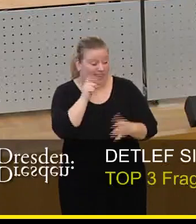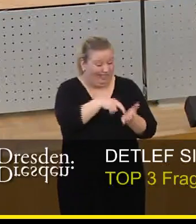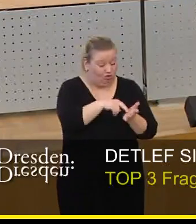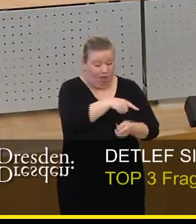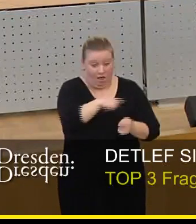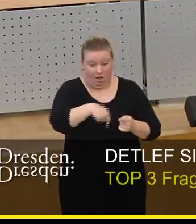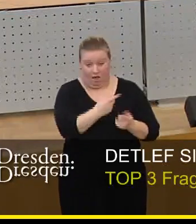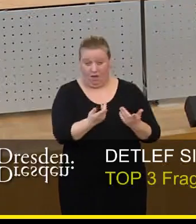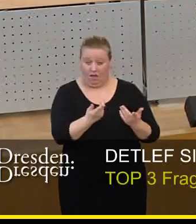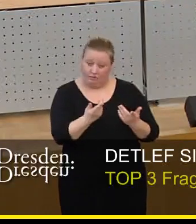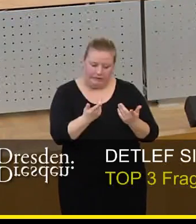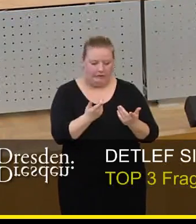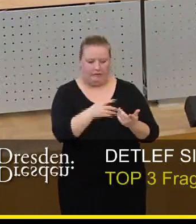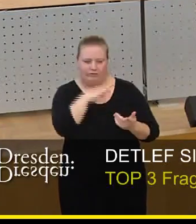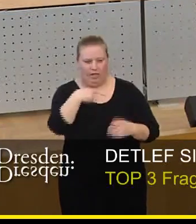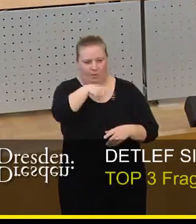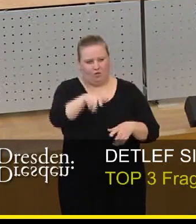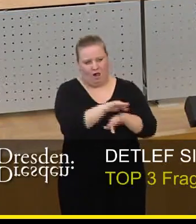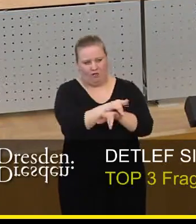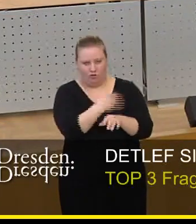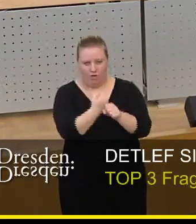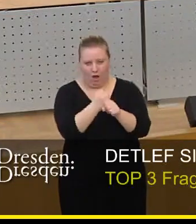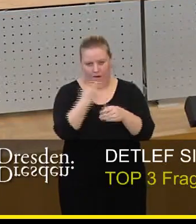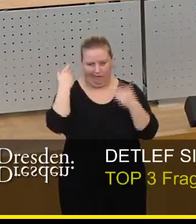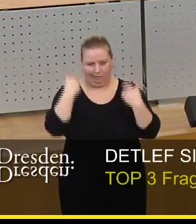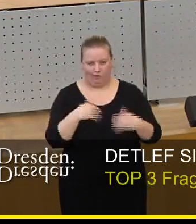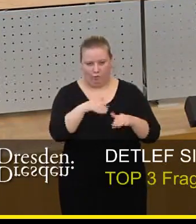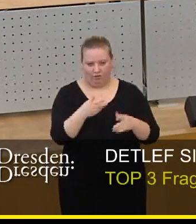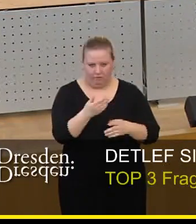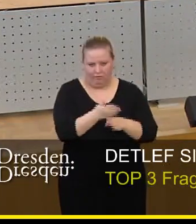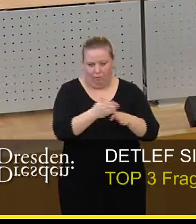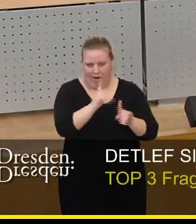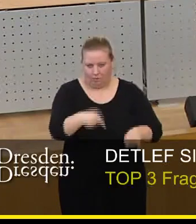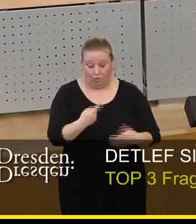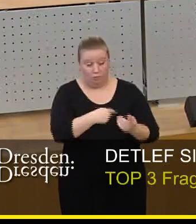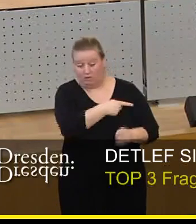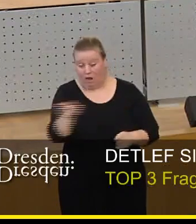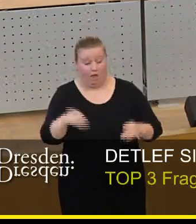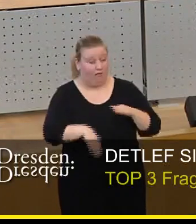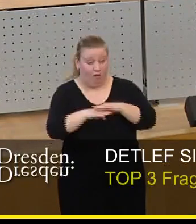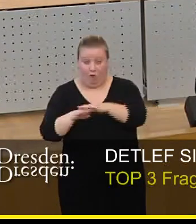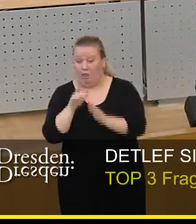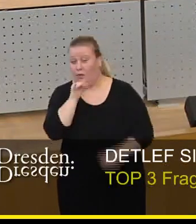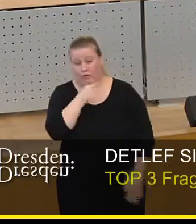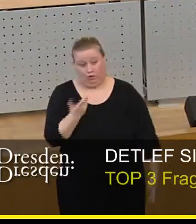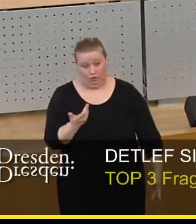Stelle ein gehöriges Maß an personalwirtschaftlicher Arbeit dahinter steht, die auch noch nicht in allen Fällen vollständig abgeschlossen sind.